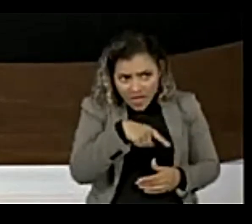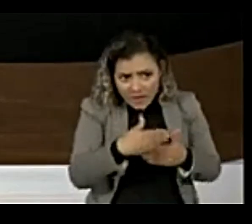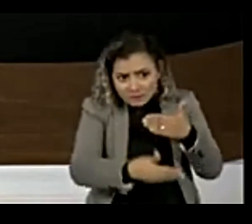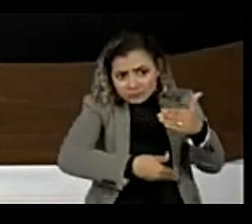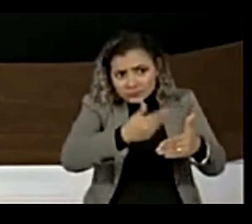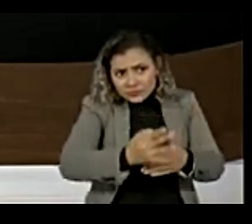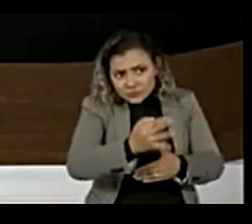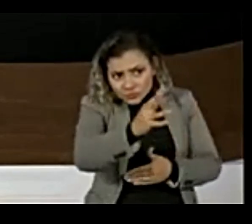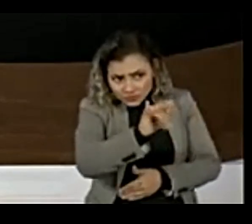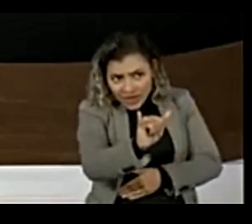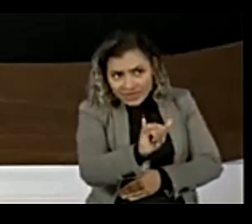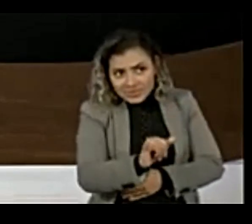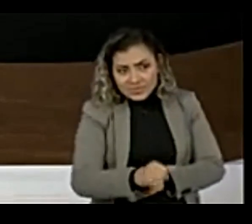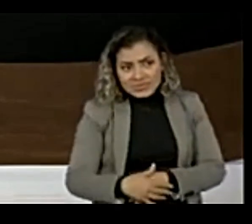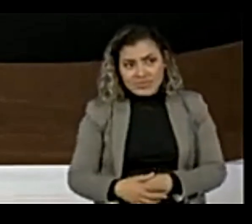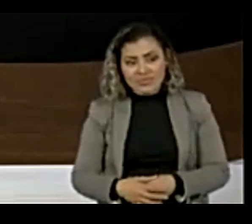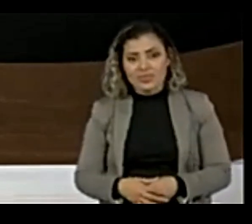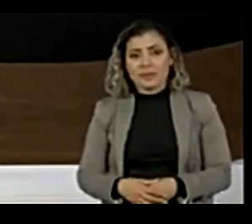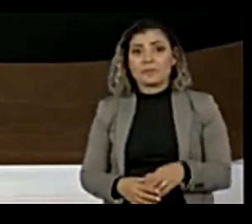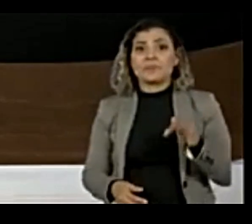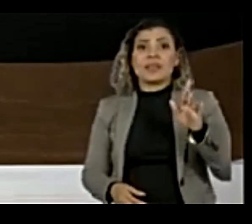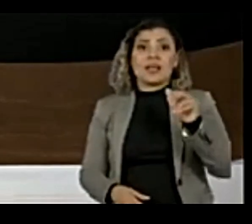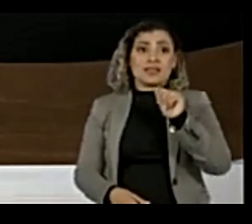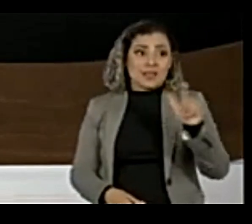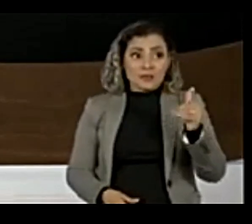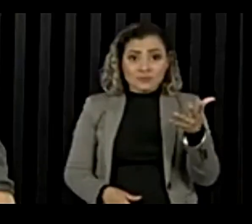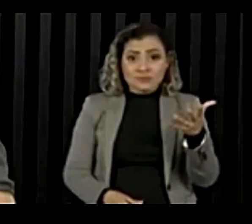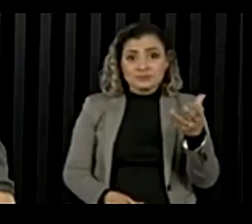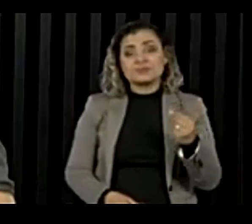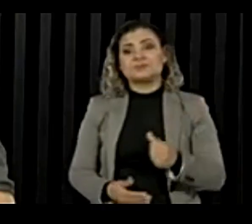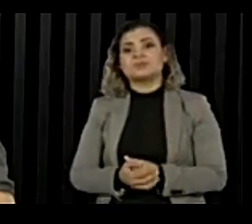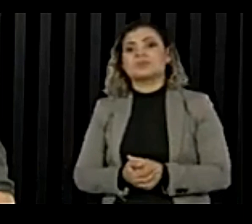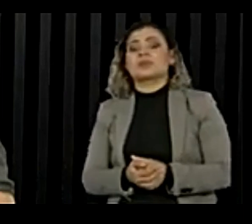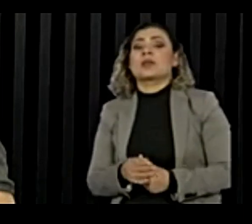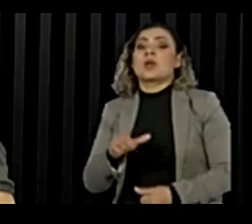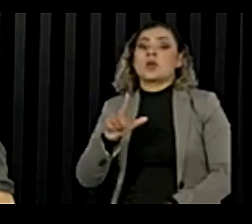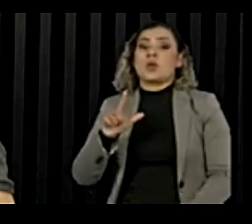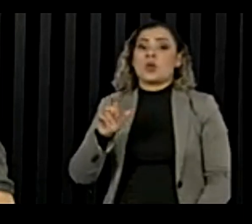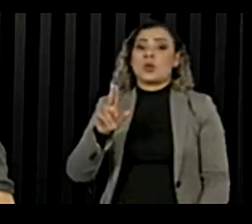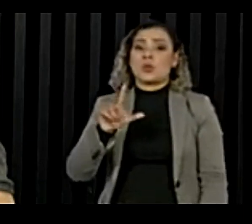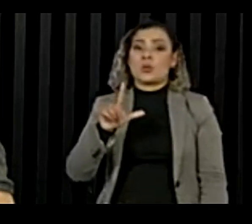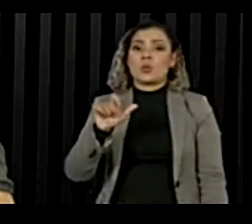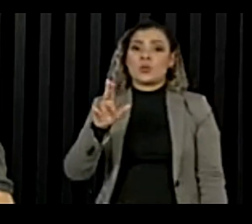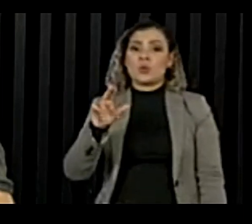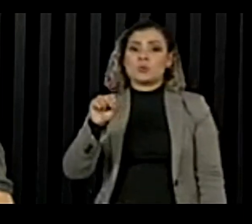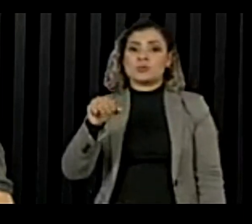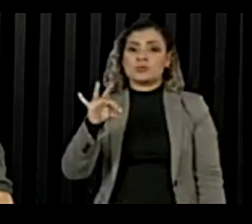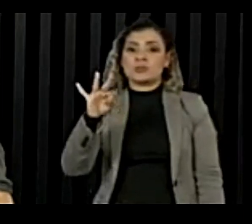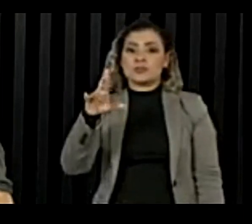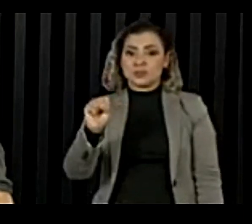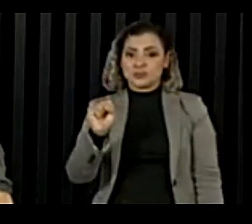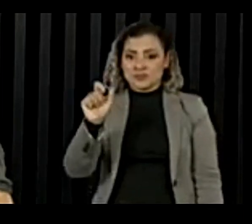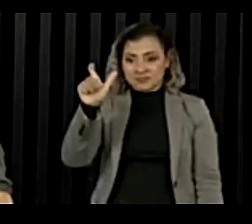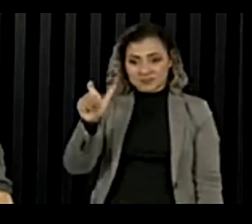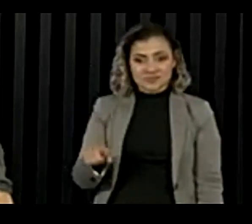de hoje. A Raquel, acho que... Primeiro, o Lulu Santos... Desculpa. Não, pode falar.